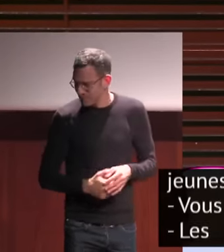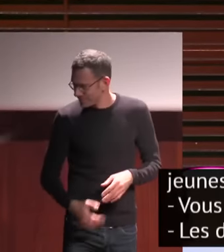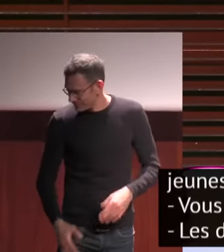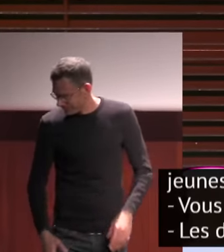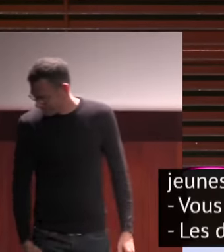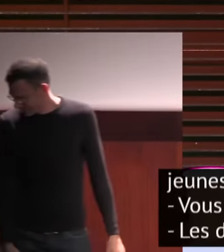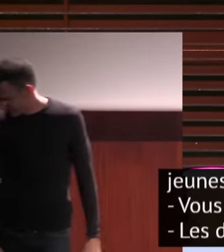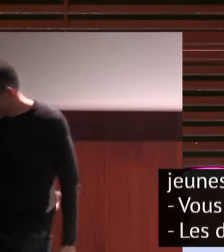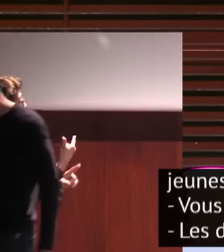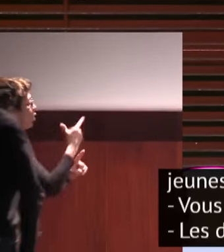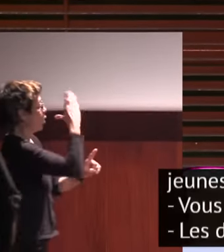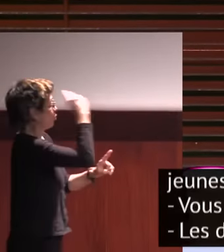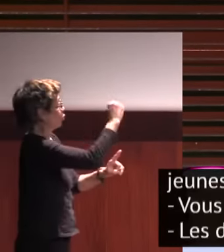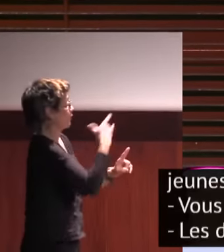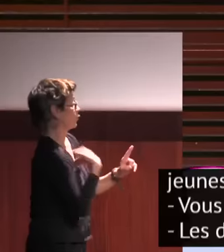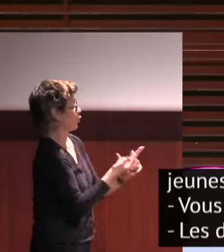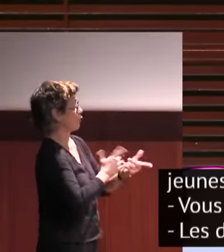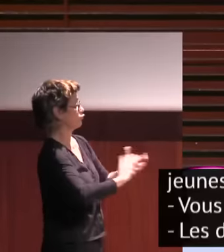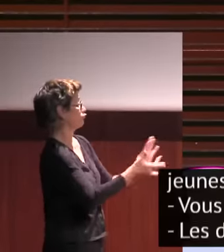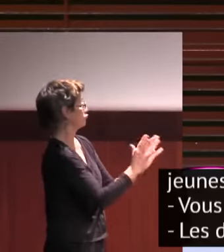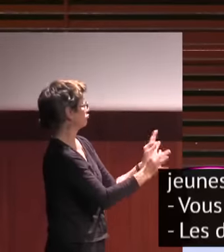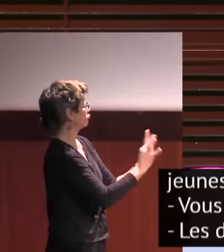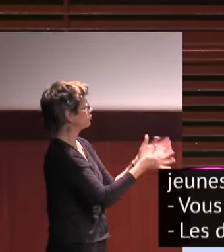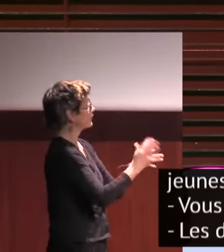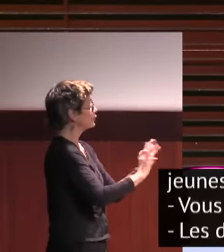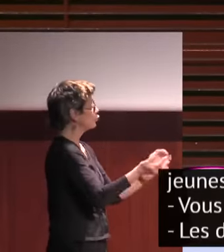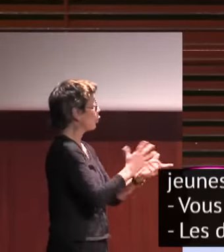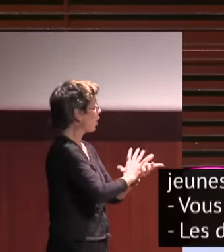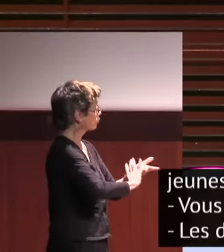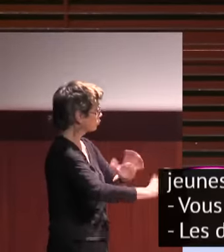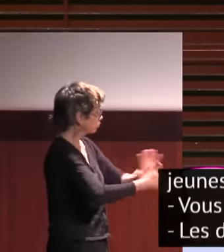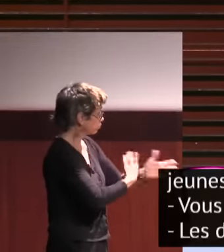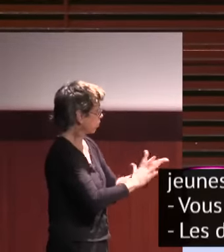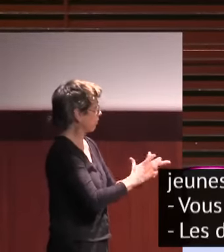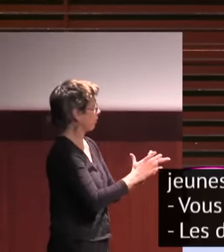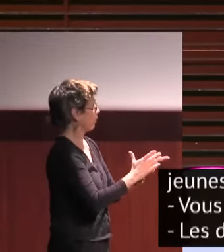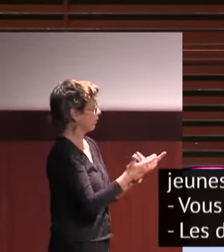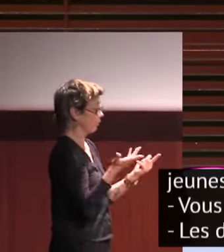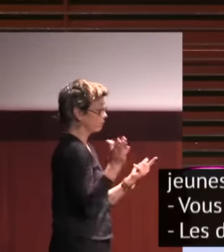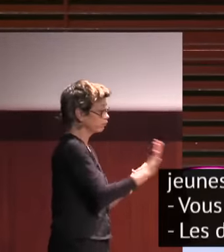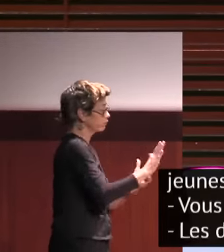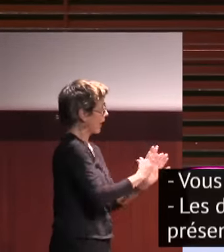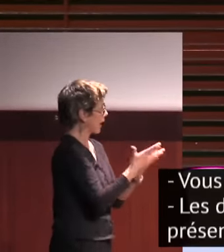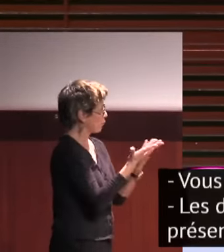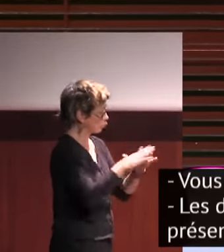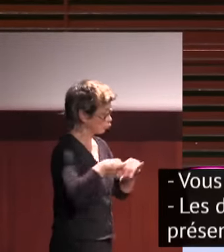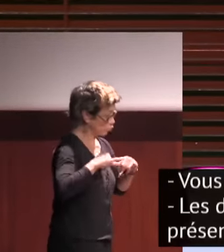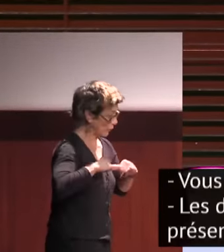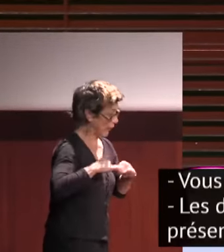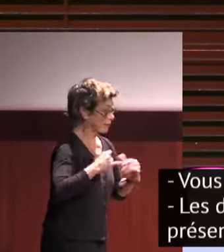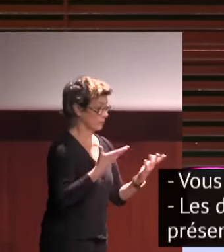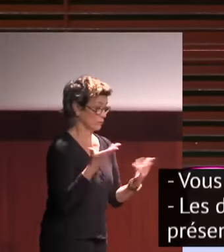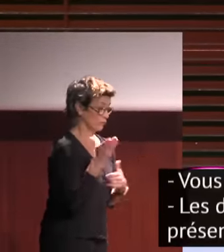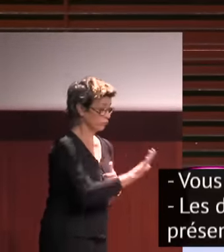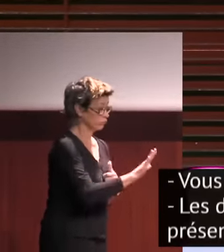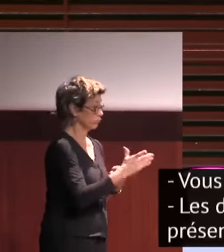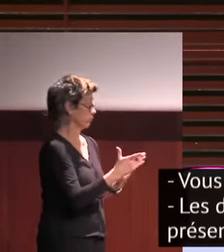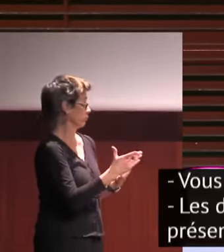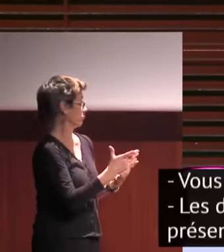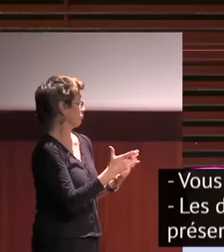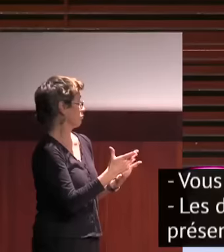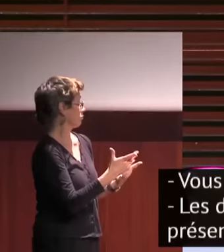ensemble l'histoire et il est présenté en même temps l'album jeunesse. Et donc, à chaque